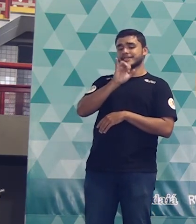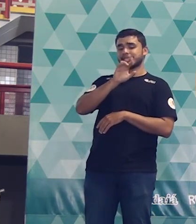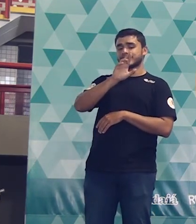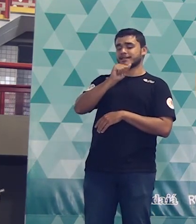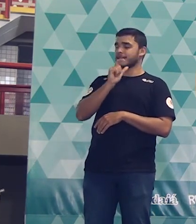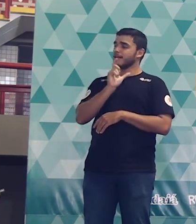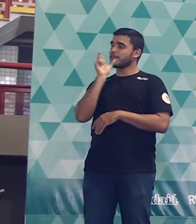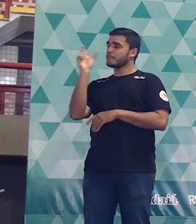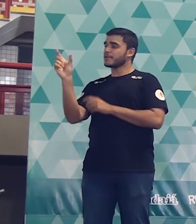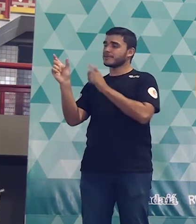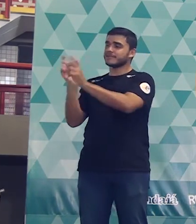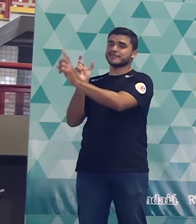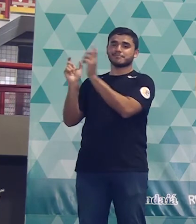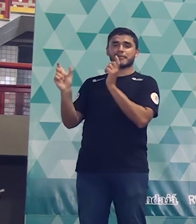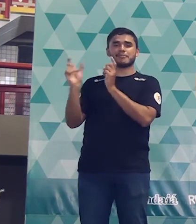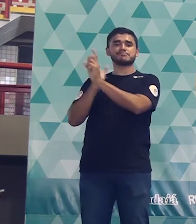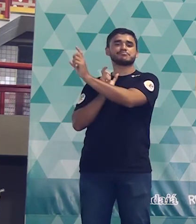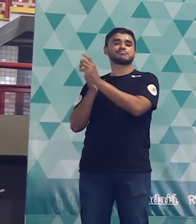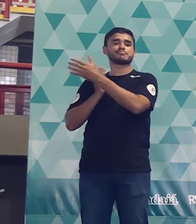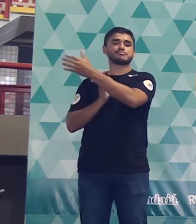É muito besteira.